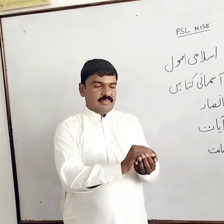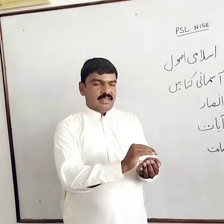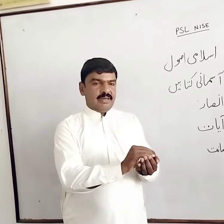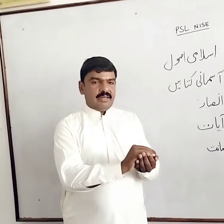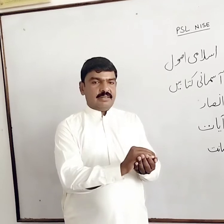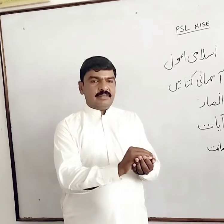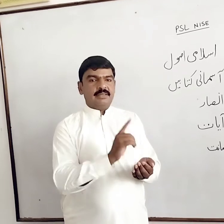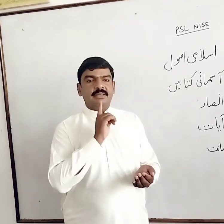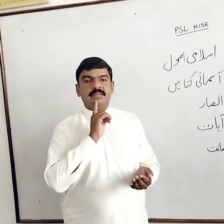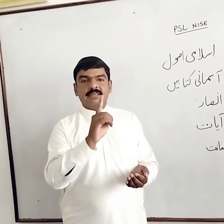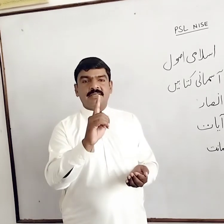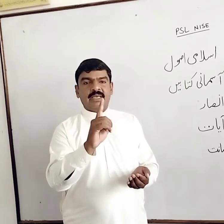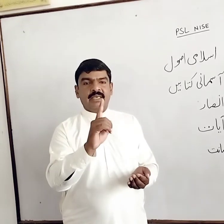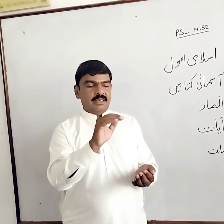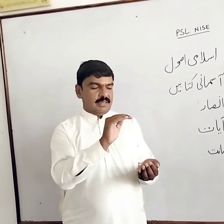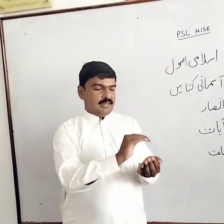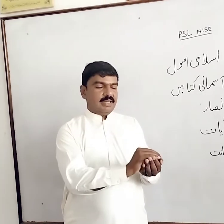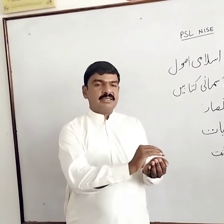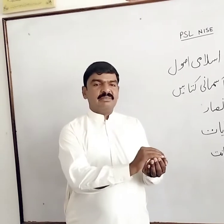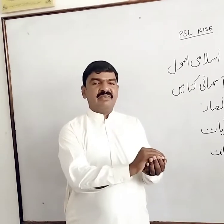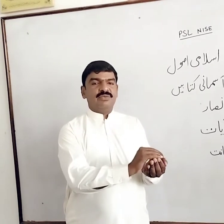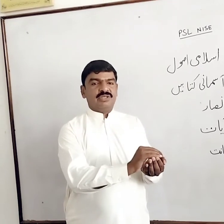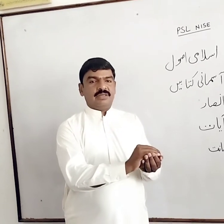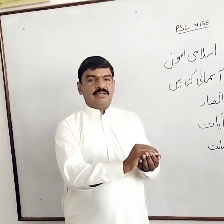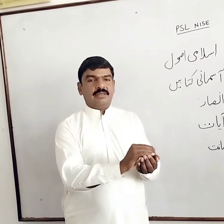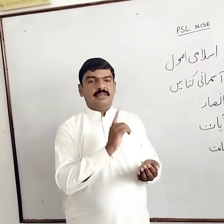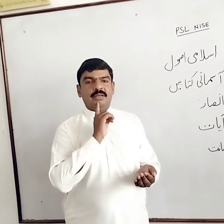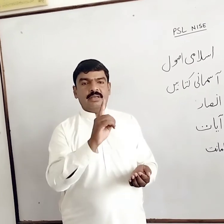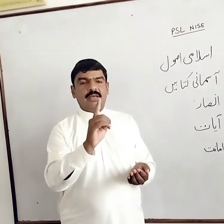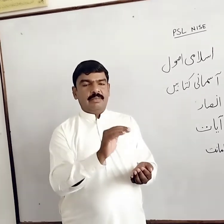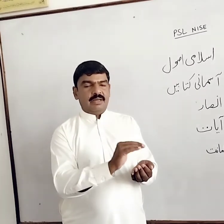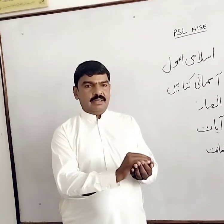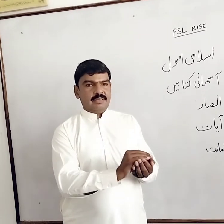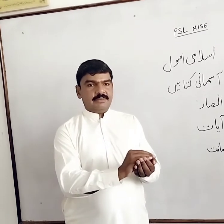امانت صحیح طریقے سے محفوظ رکھنا. امانت